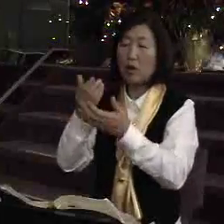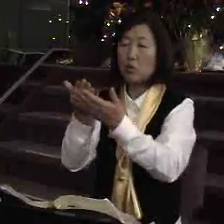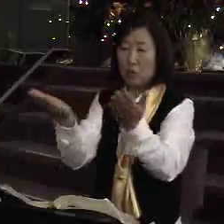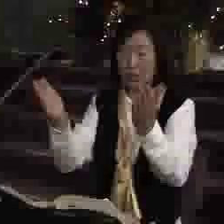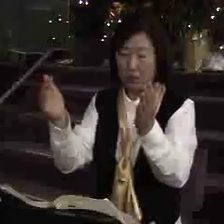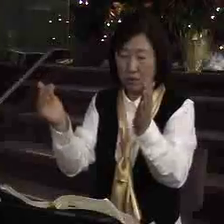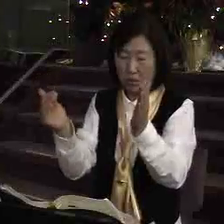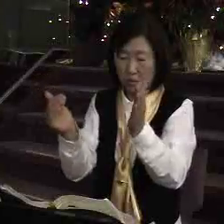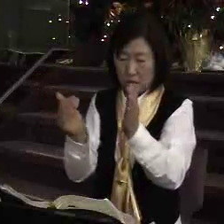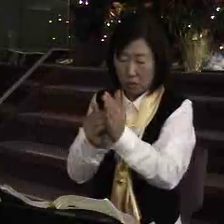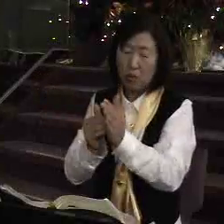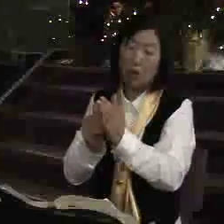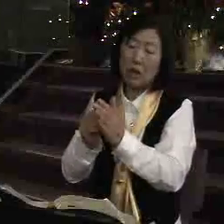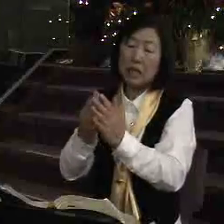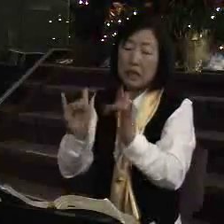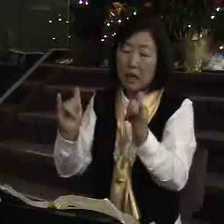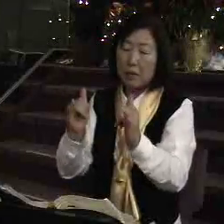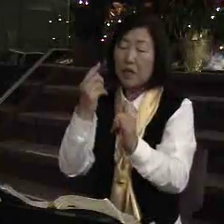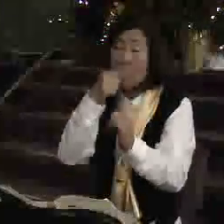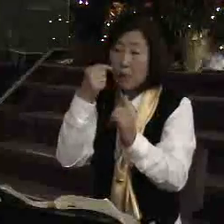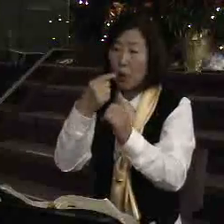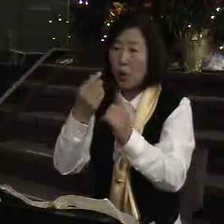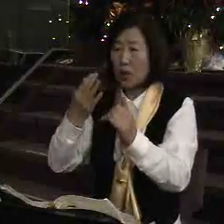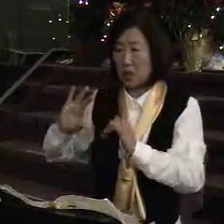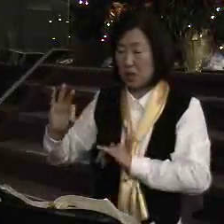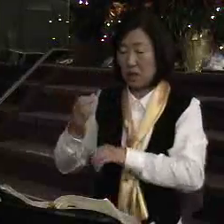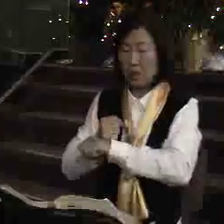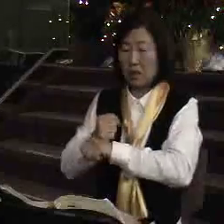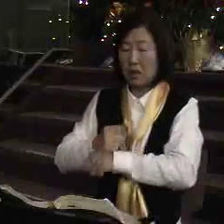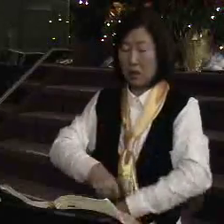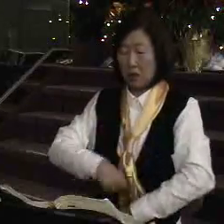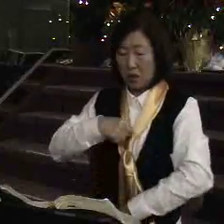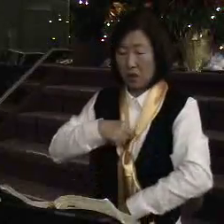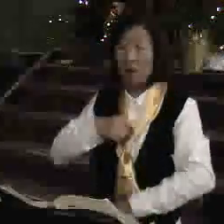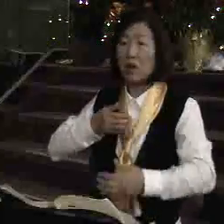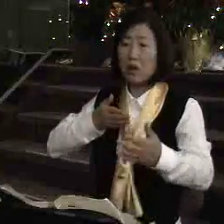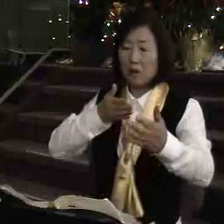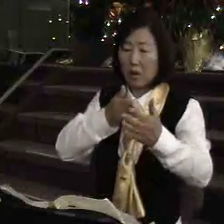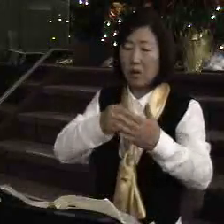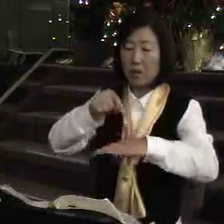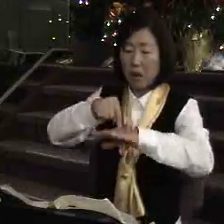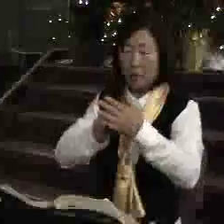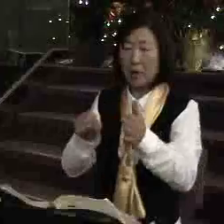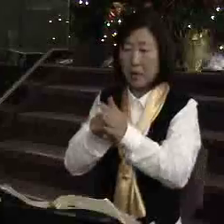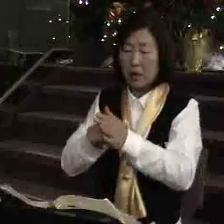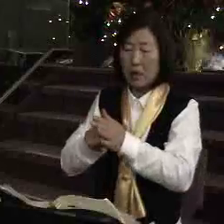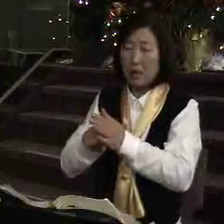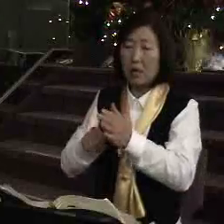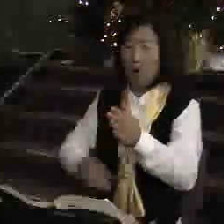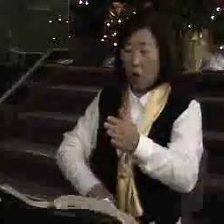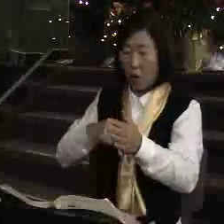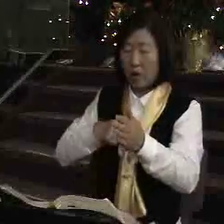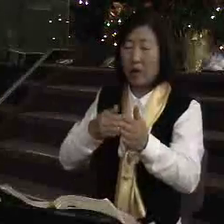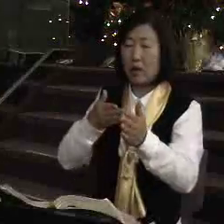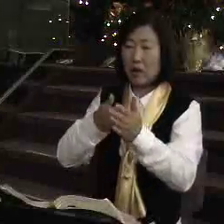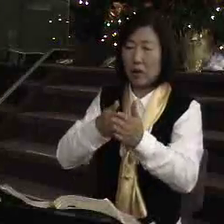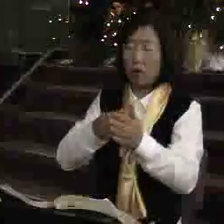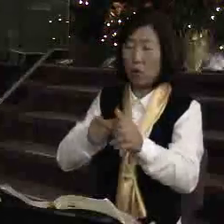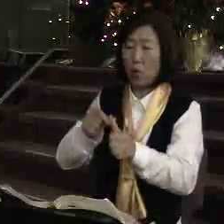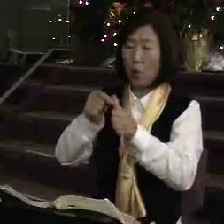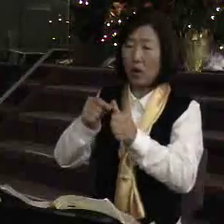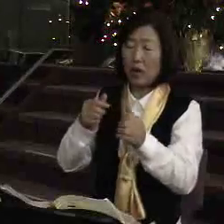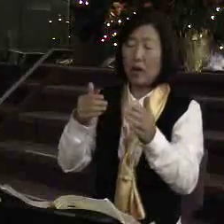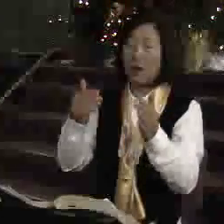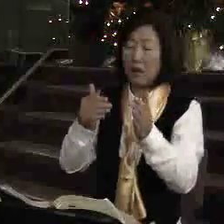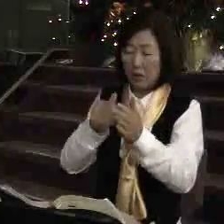주어졌고 사람이 입으로 시인하여 의에 이르고 마음으로 믿어 의에 이르고 입으로 시인하여 구원을 이룬다고